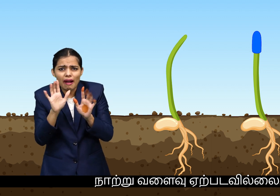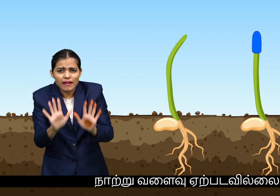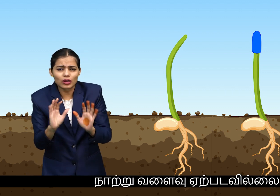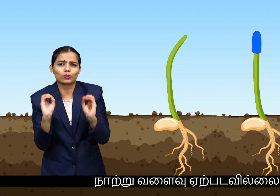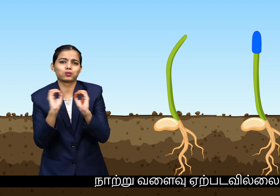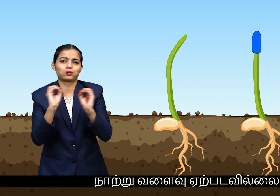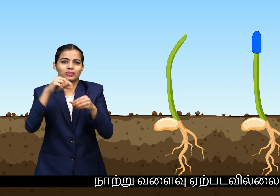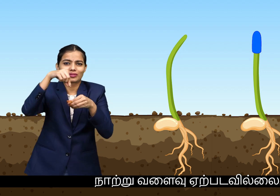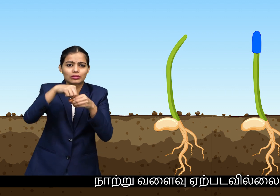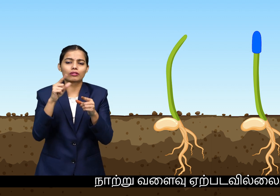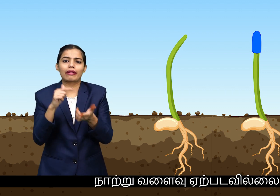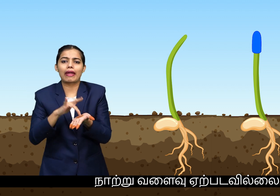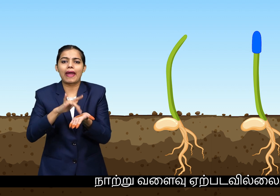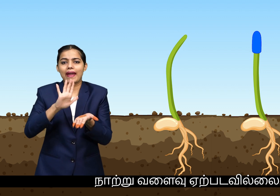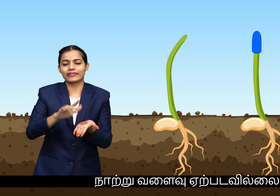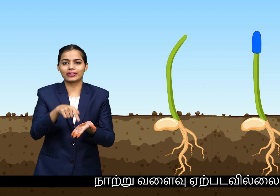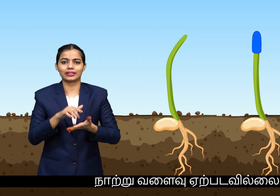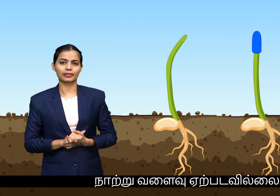ஏற்படவில்லை.